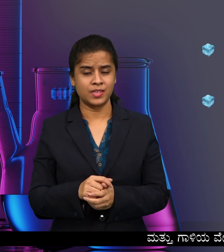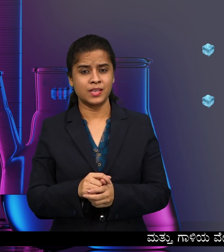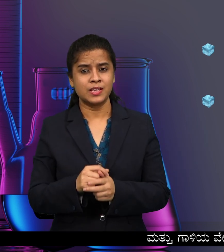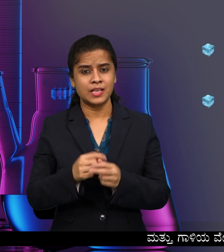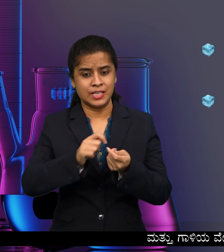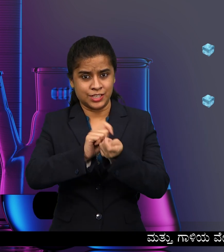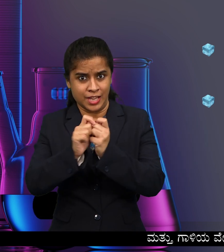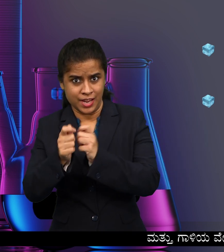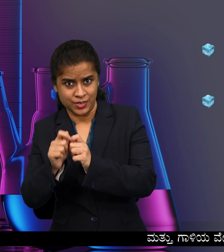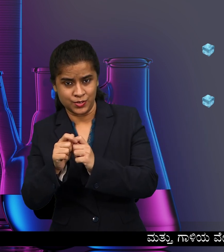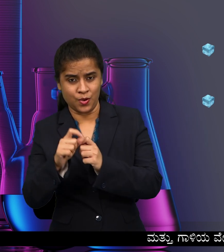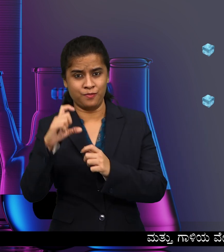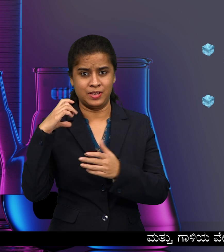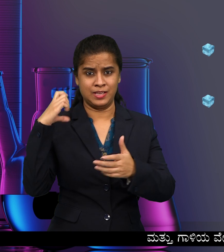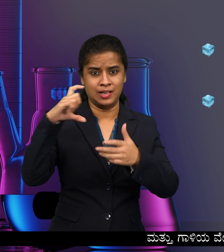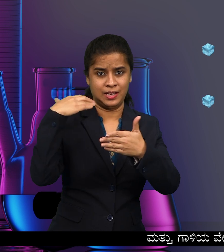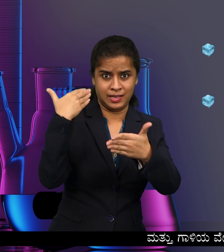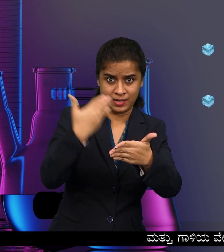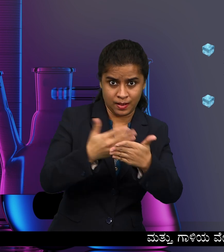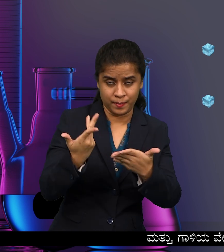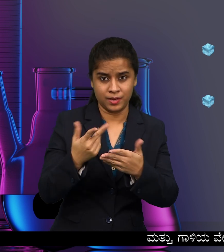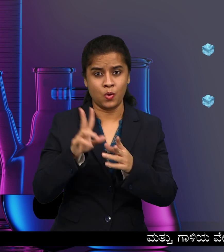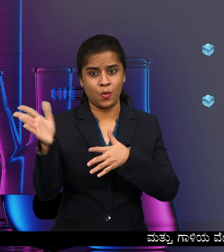ವೇಗವನ್ನು ಅವಲಂಬಿಸಿರುತ್ತದೆ.